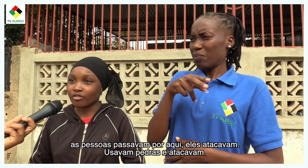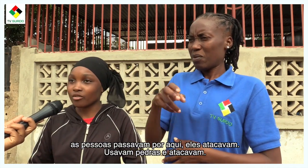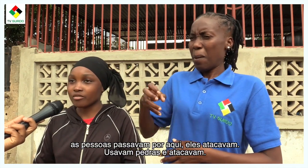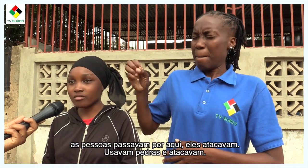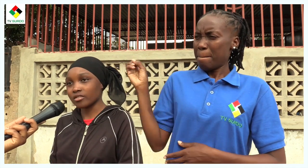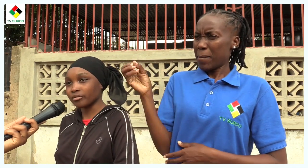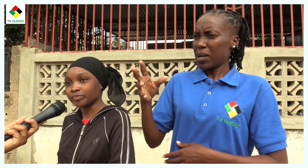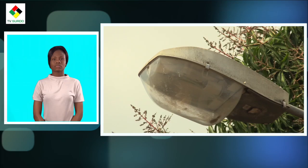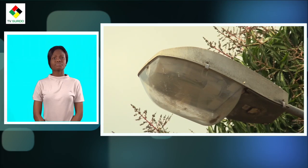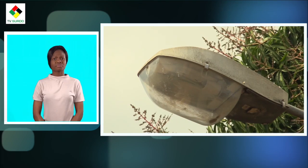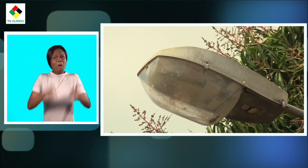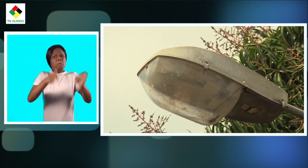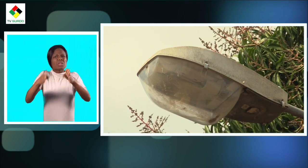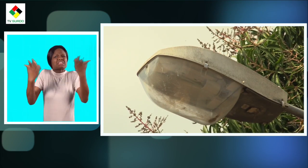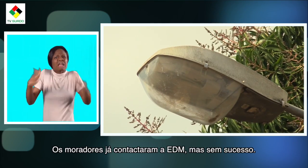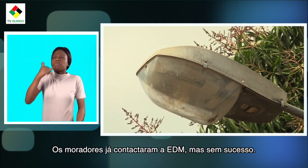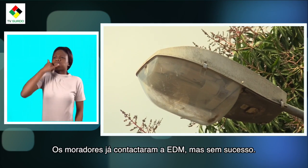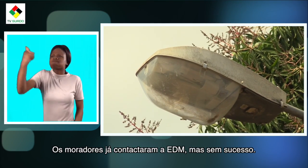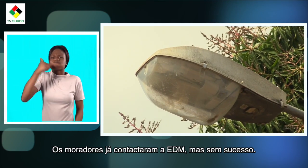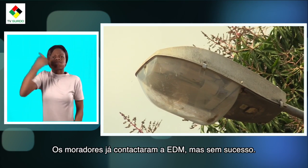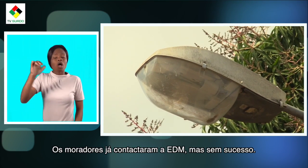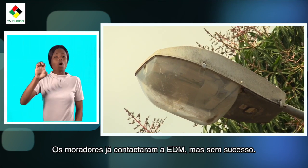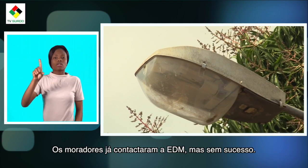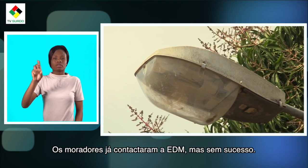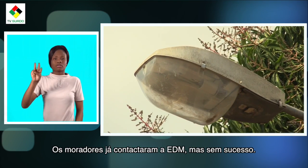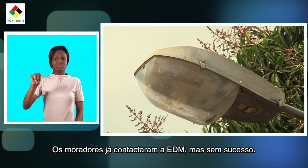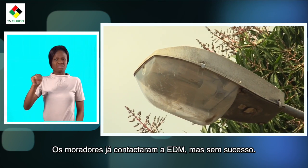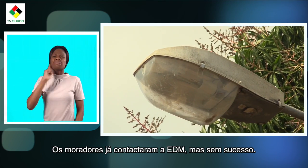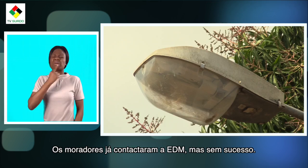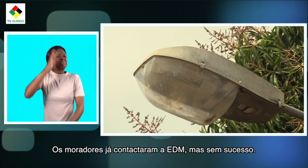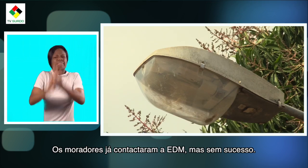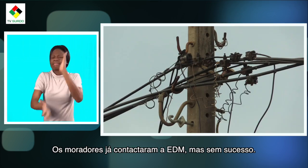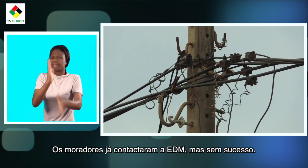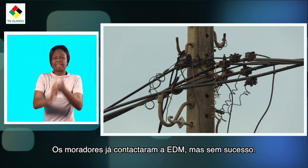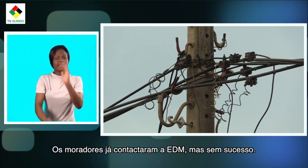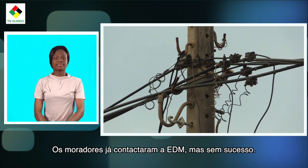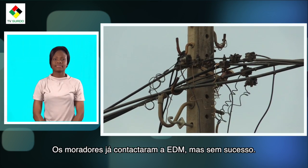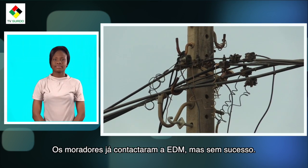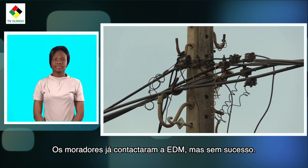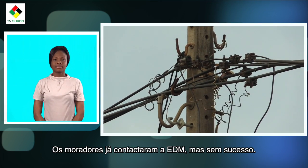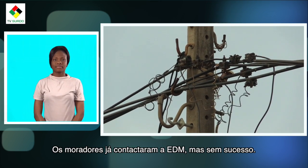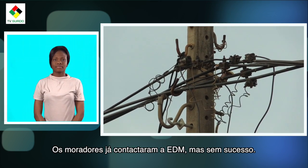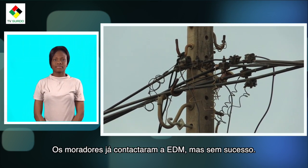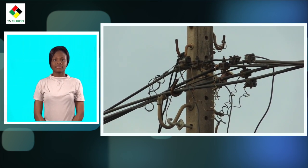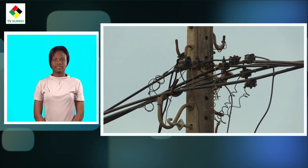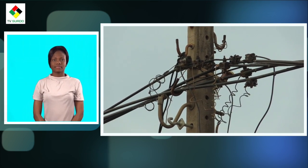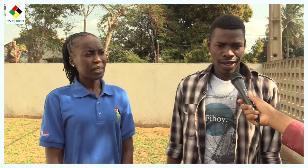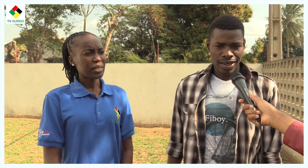atacavam não sei o qu os moradores já contactaram a EDM mas sem